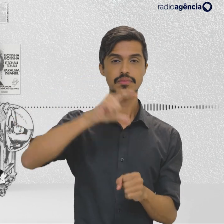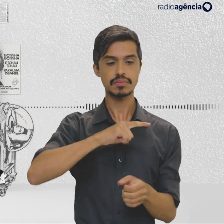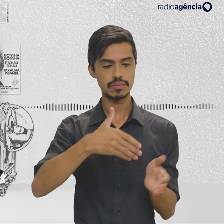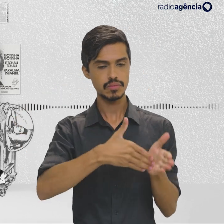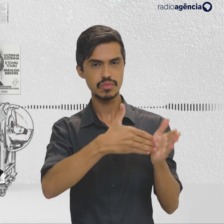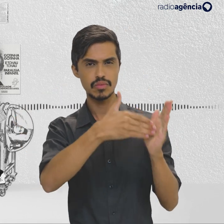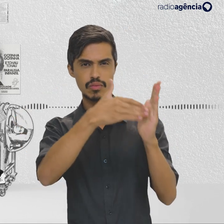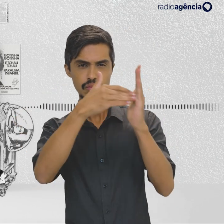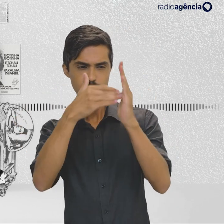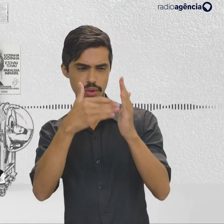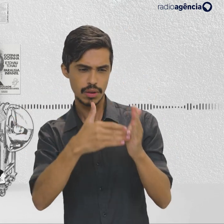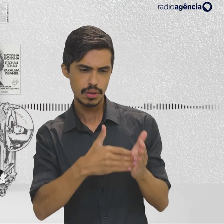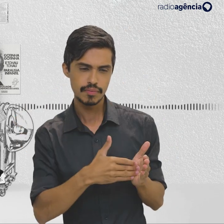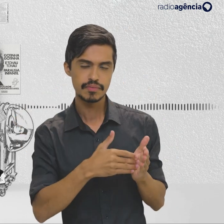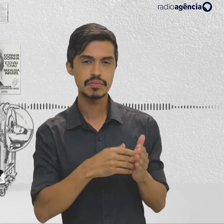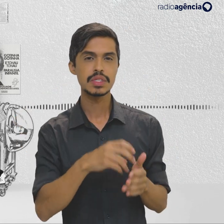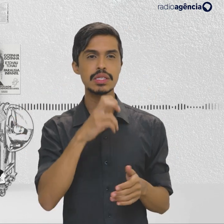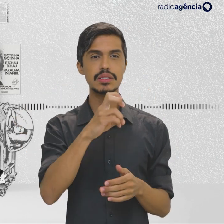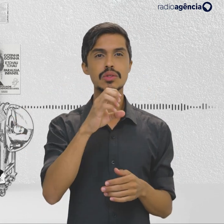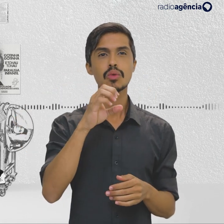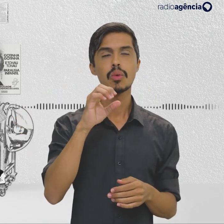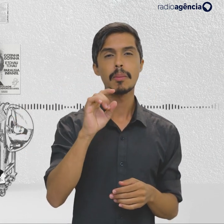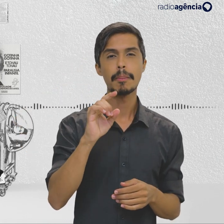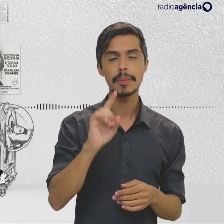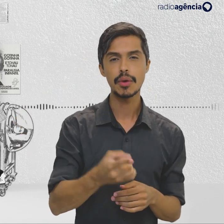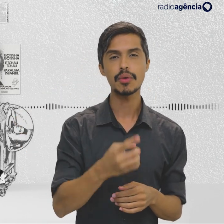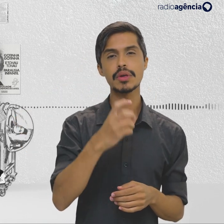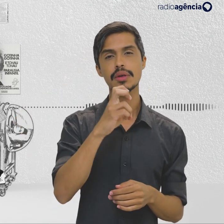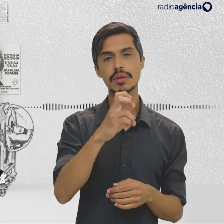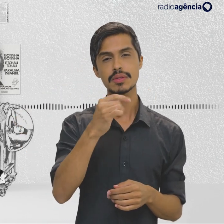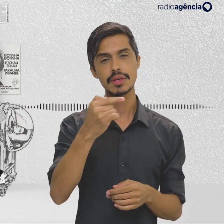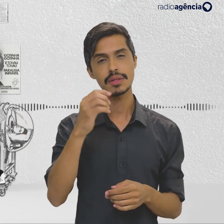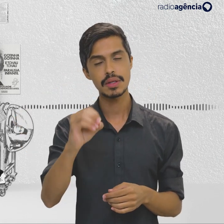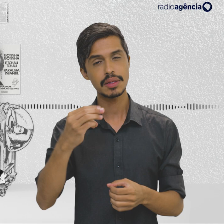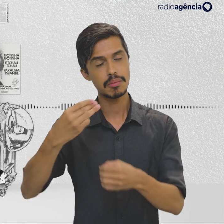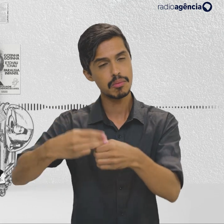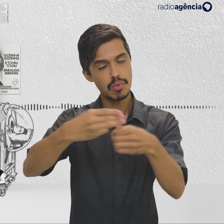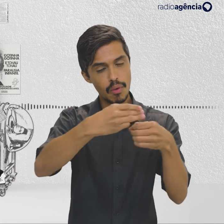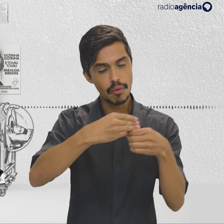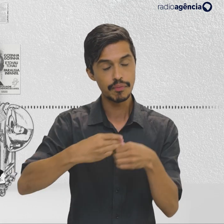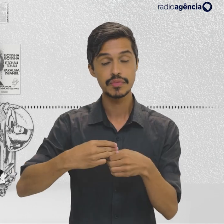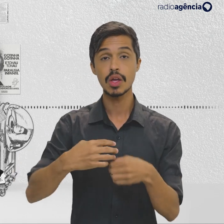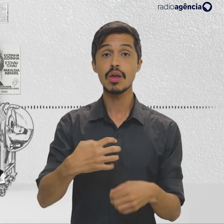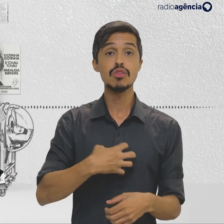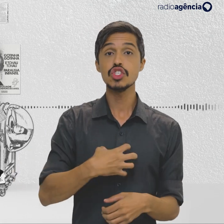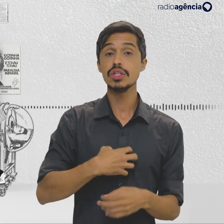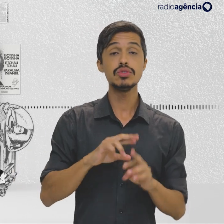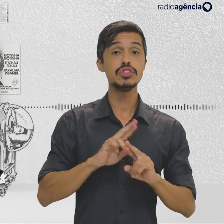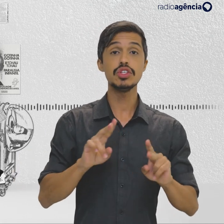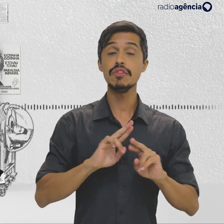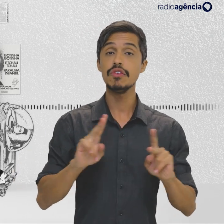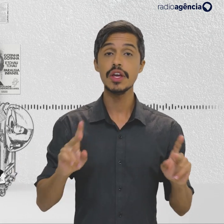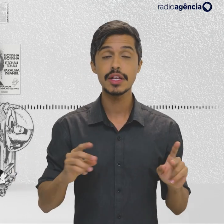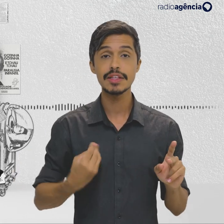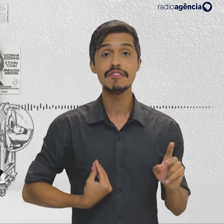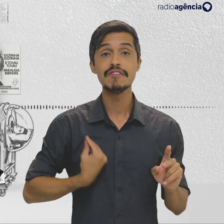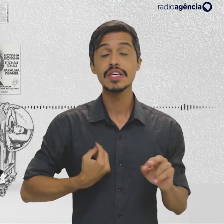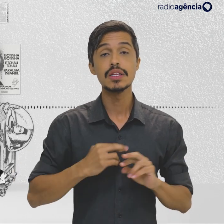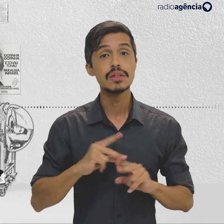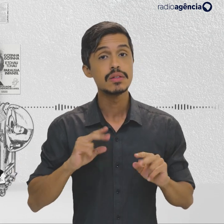fronteiras o Brasil tem 5570 municípios com realidades diferentes